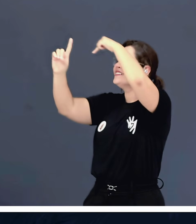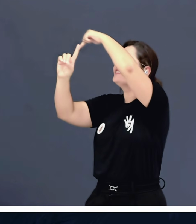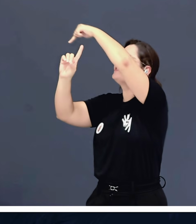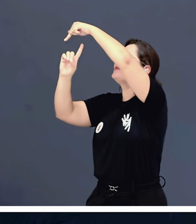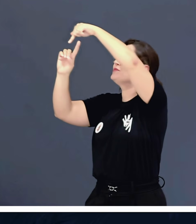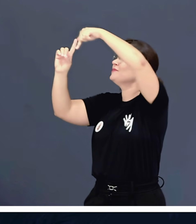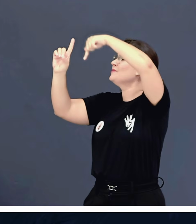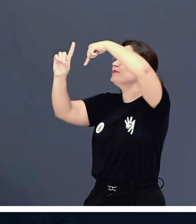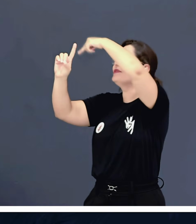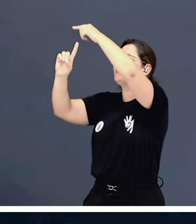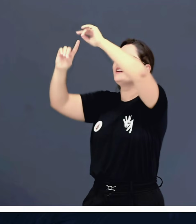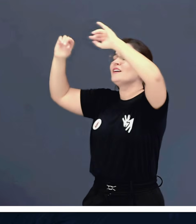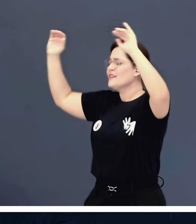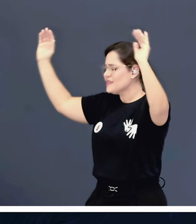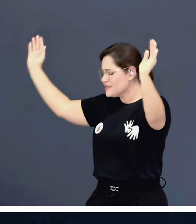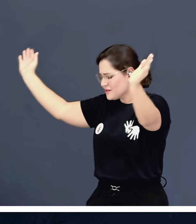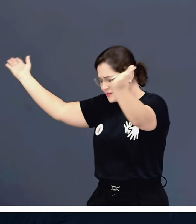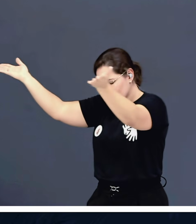Ele é